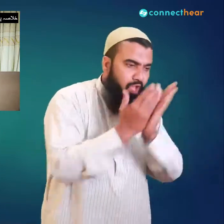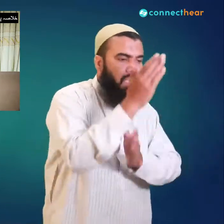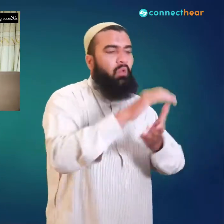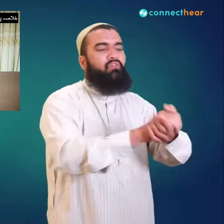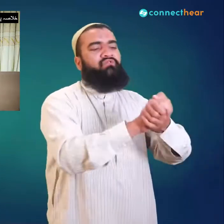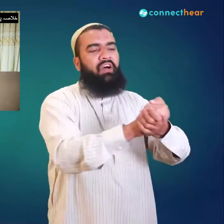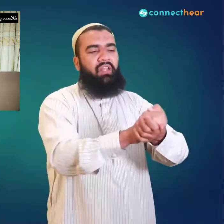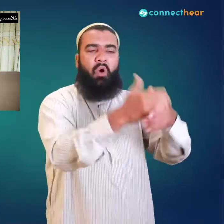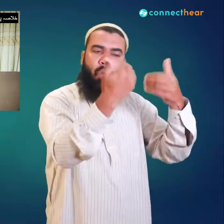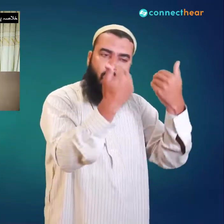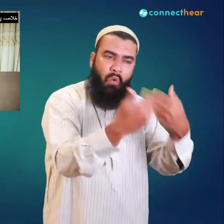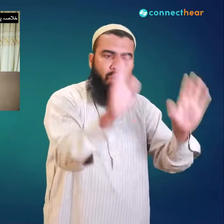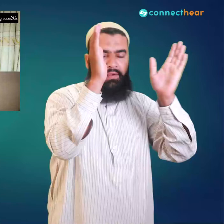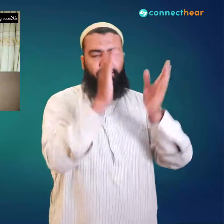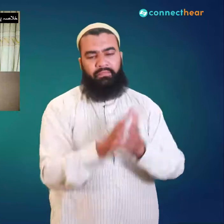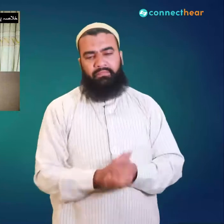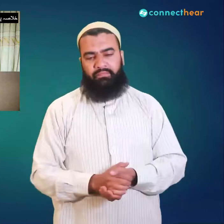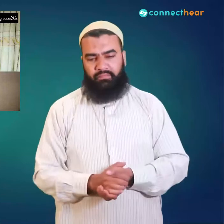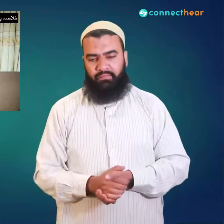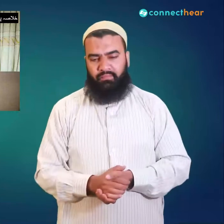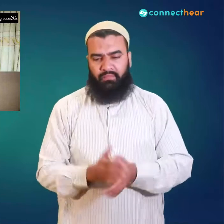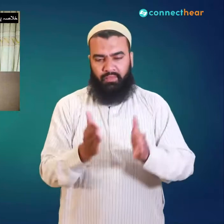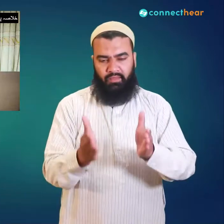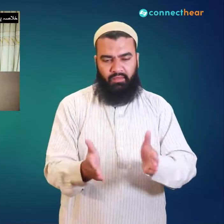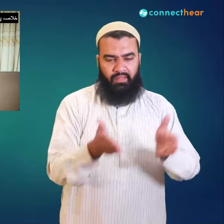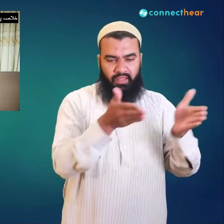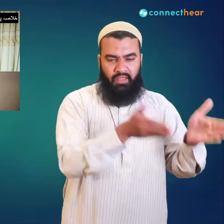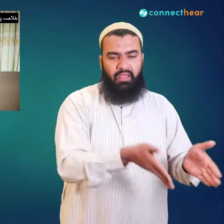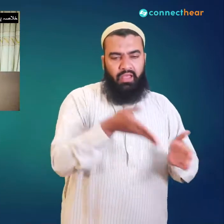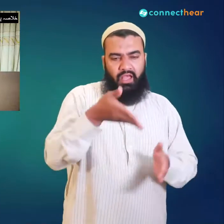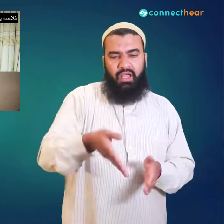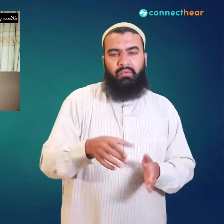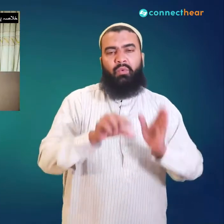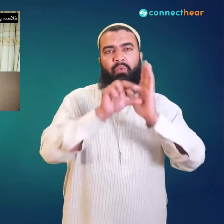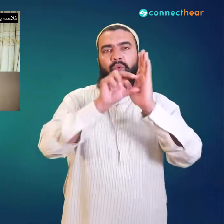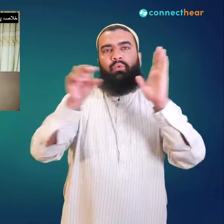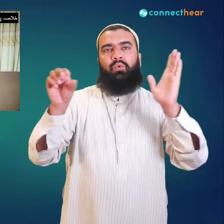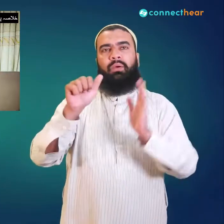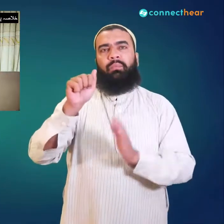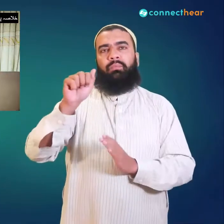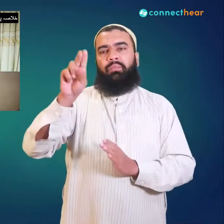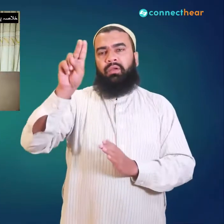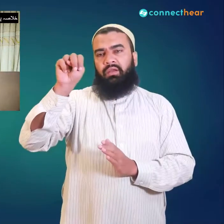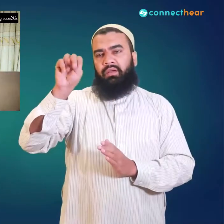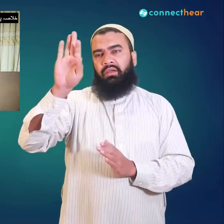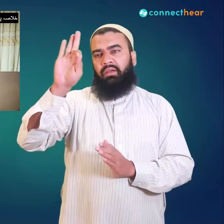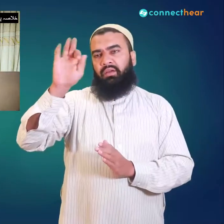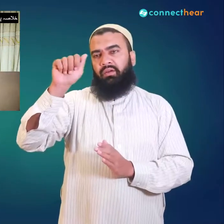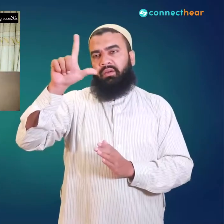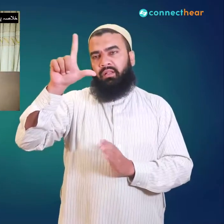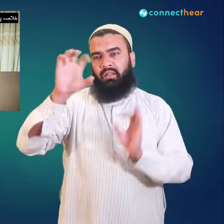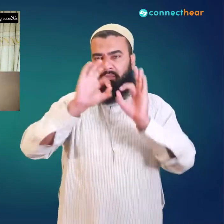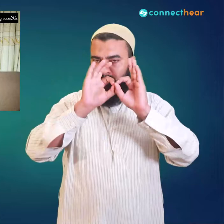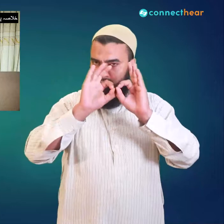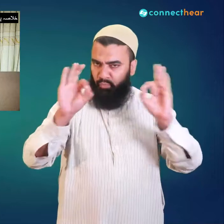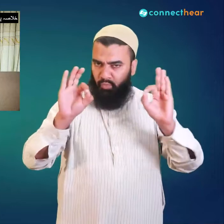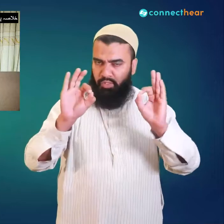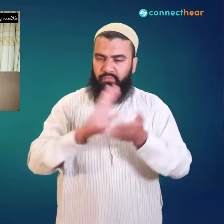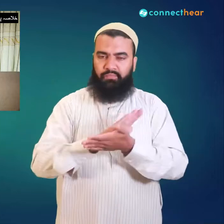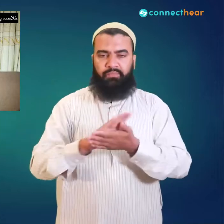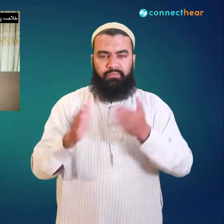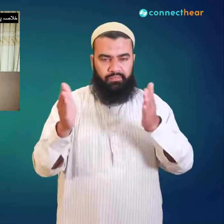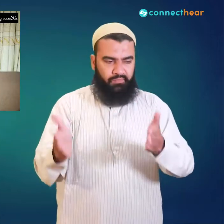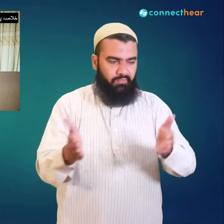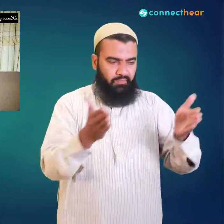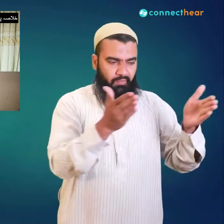سورہ انفال مکمل ہوئی۔ اس کے بعد سورہ توبہ ہے، یہ سورت مدنی ہے۔ اس سورت کا